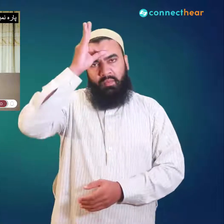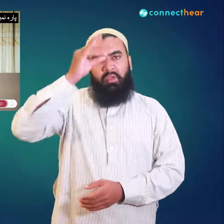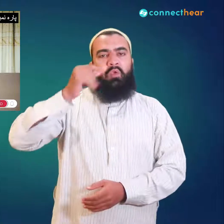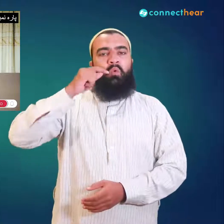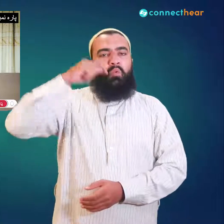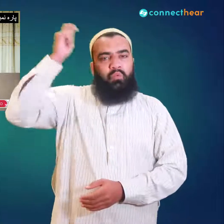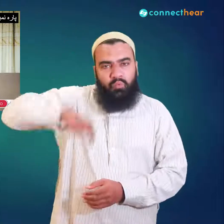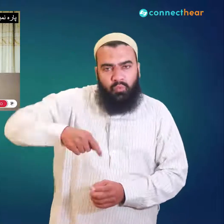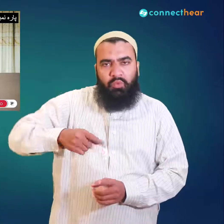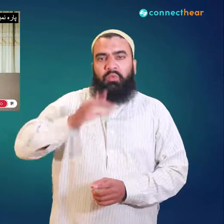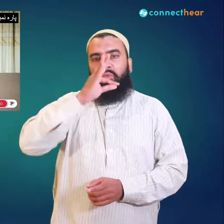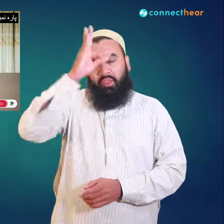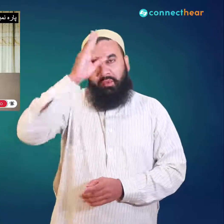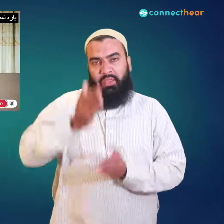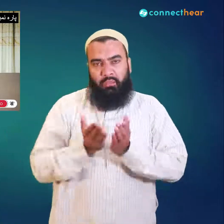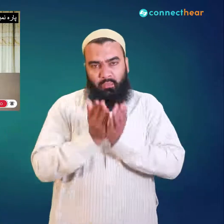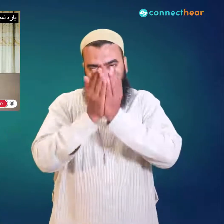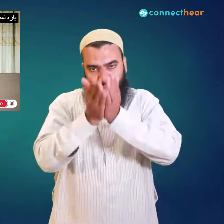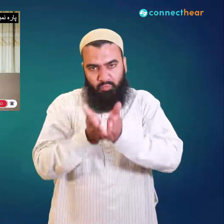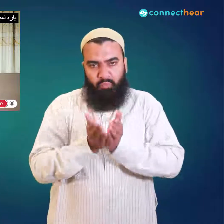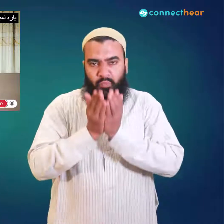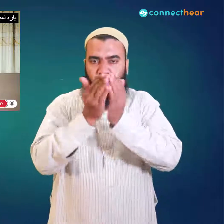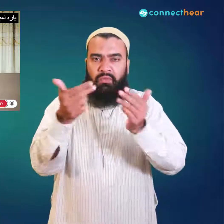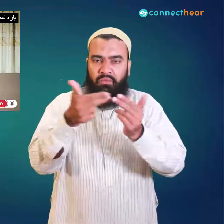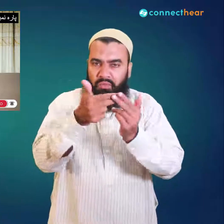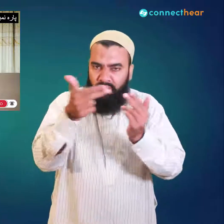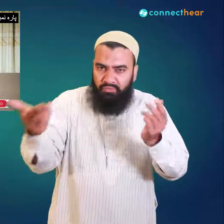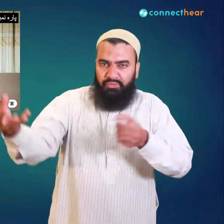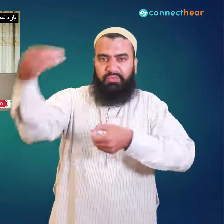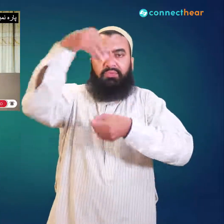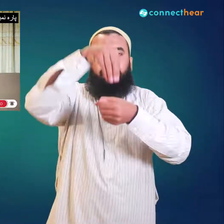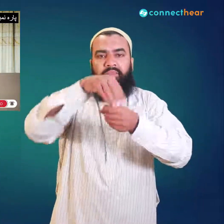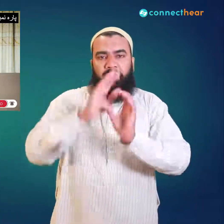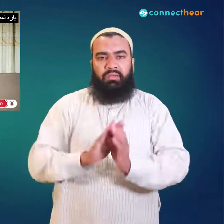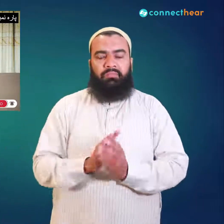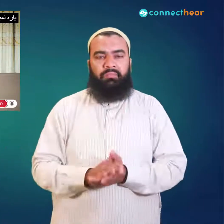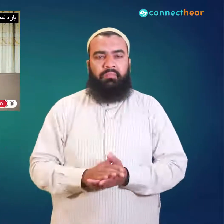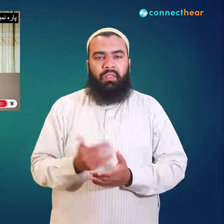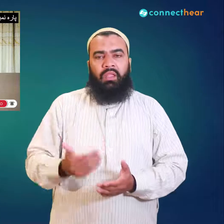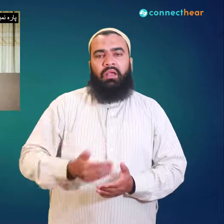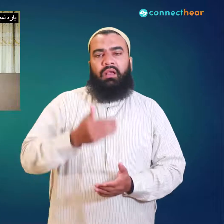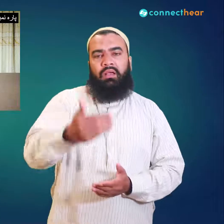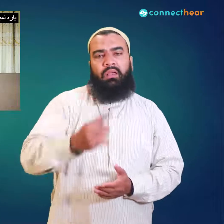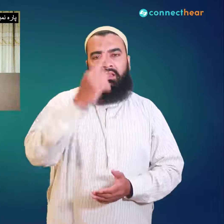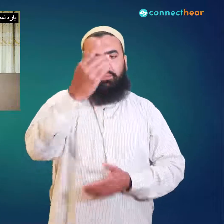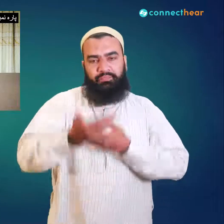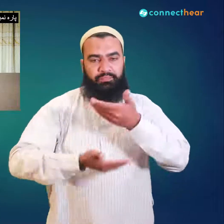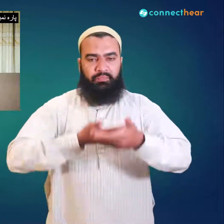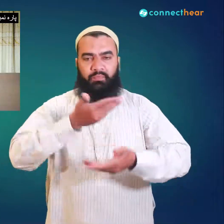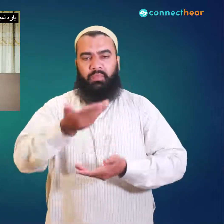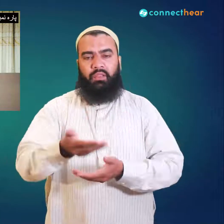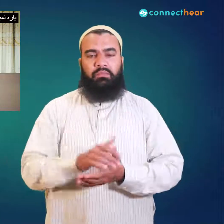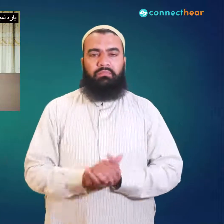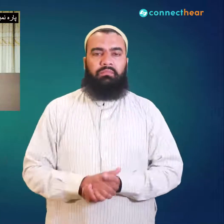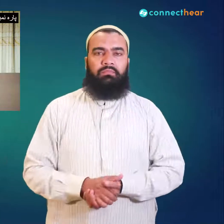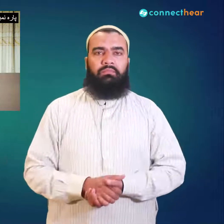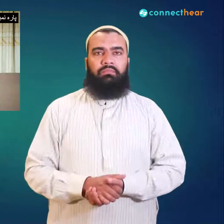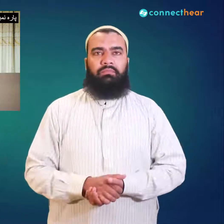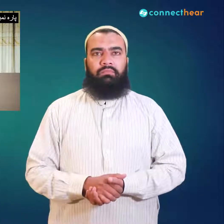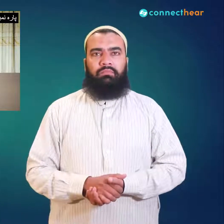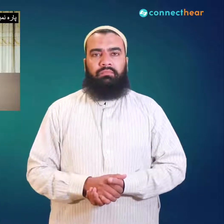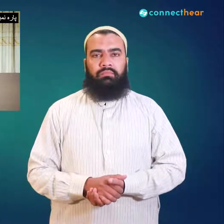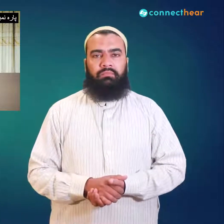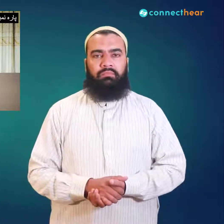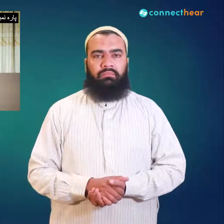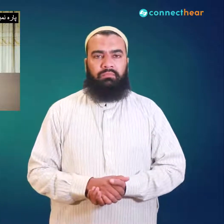میں ایمان قابل قبول نہیں۔ فرعون اس وقت ایمان لانا چاہتا تھا جب وہ ڈوب رہا تھا، اور